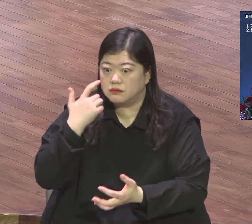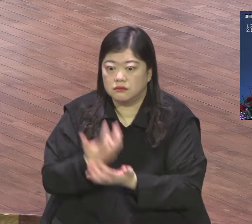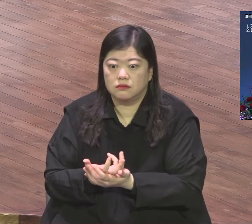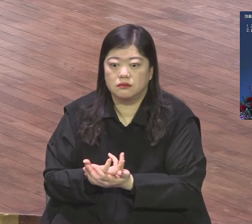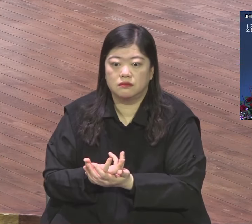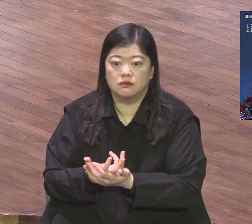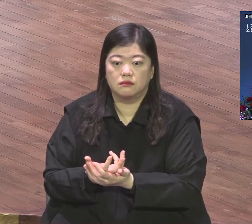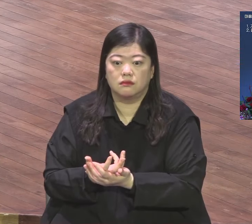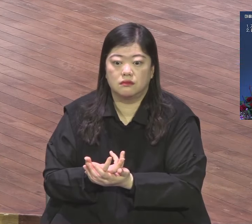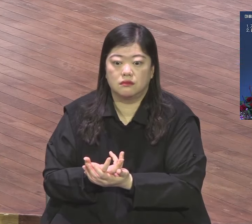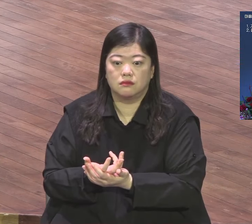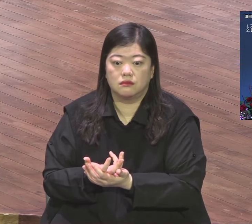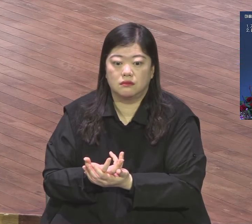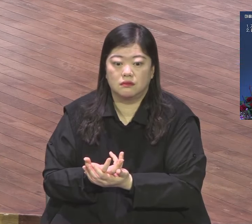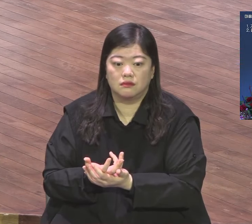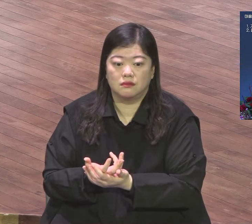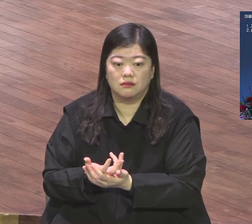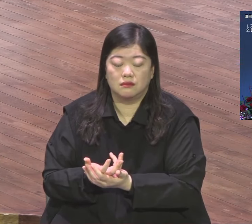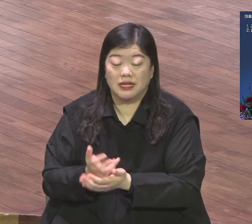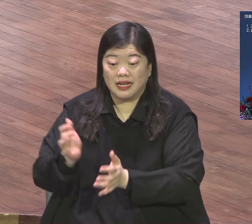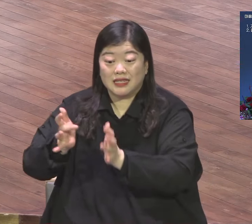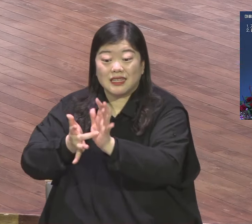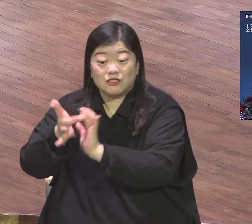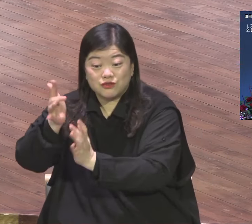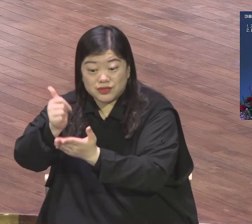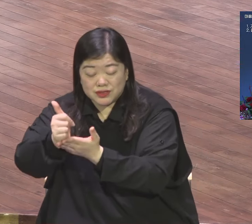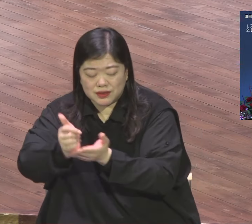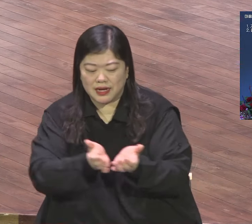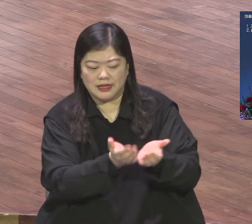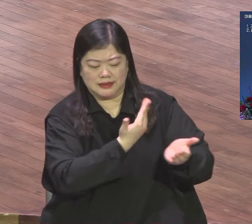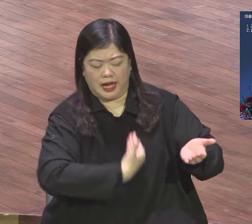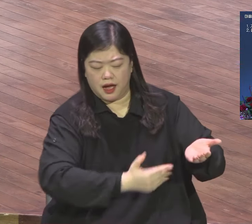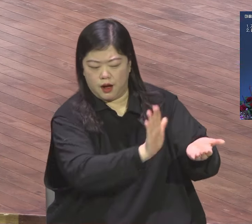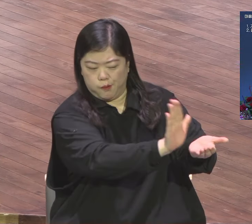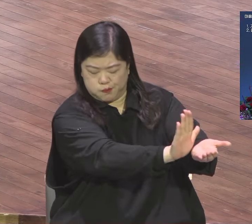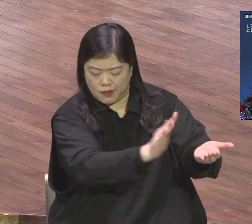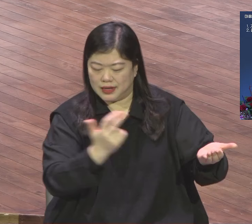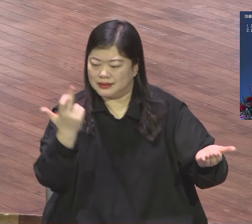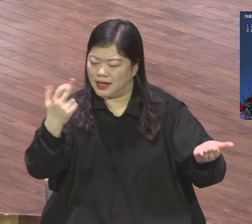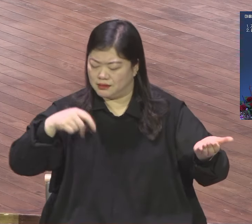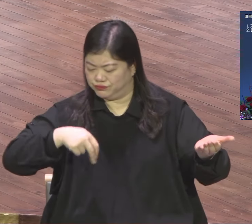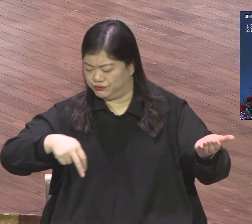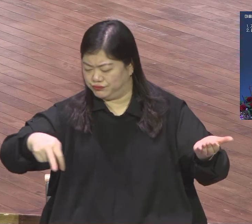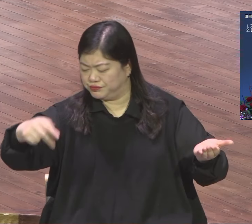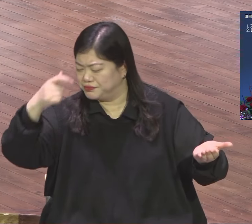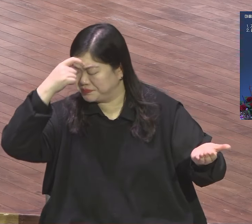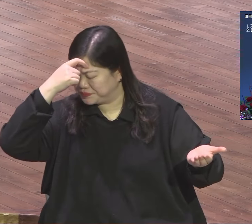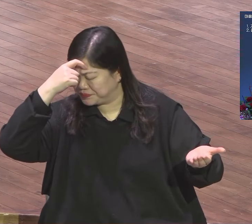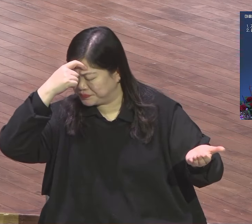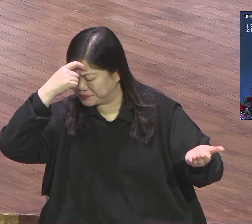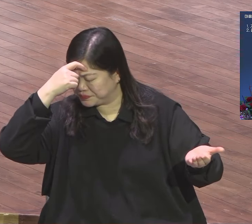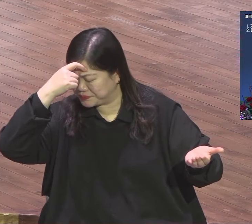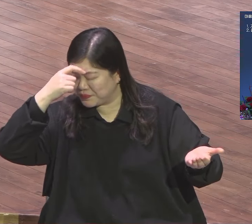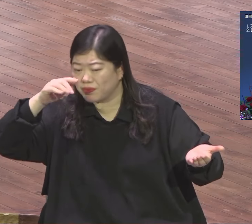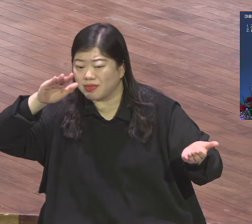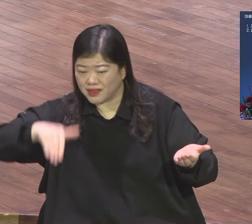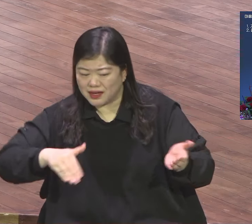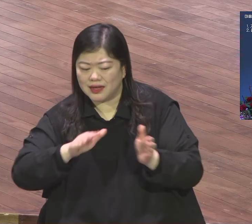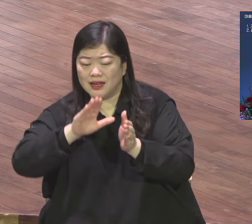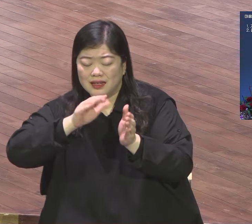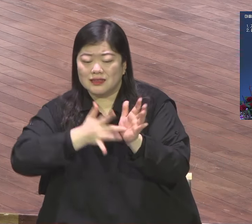예수님은 제자들을 위해서 기도하실 뿐만 아니라 문제의 근원을 그렇게 해결해 주십니다. 풍랑이는 바다